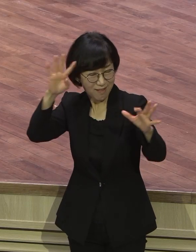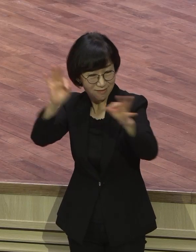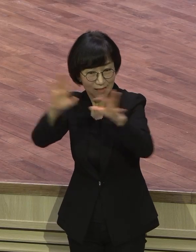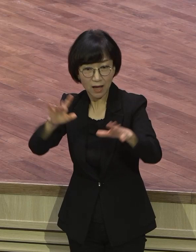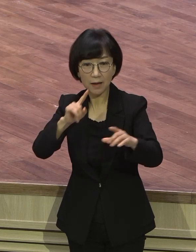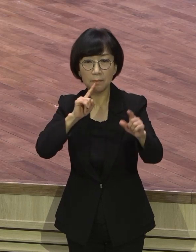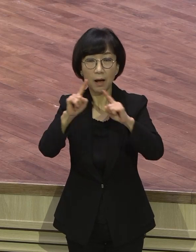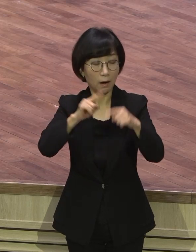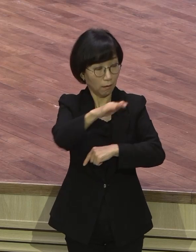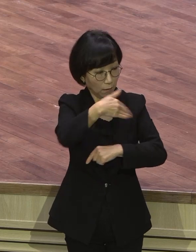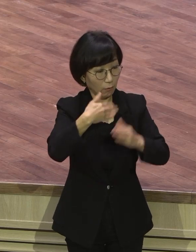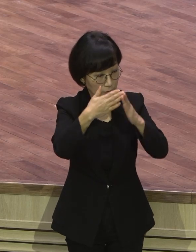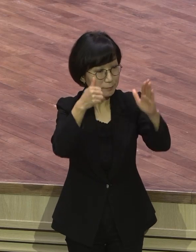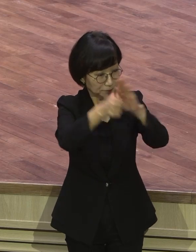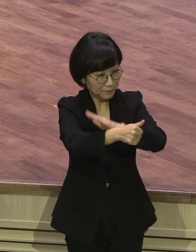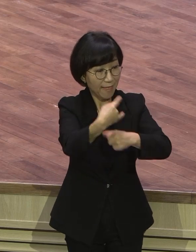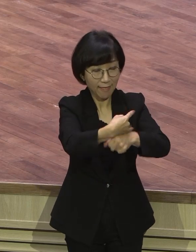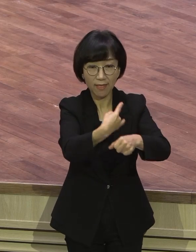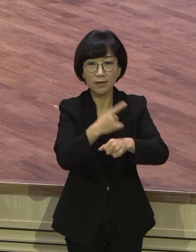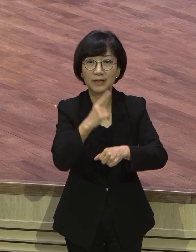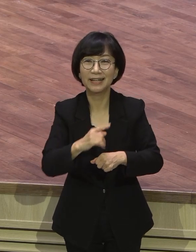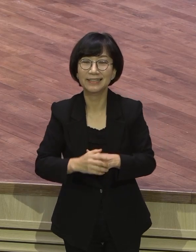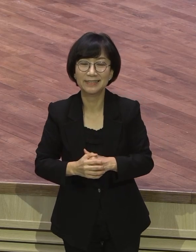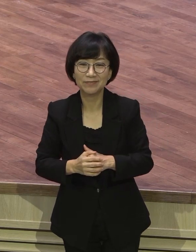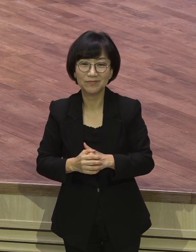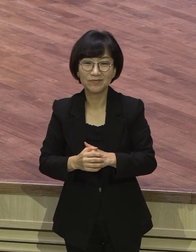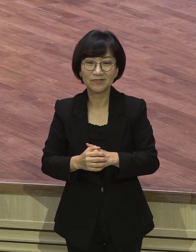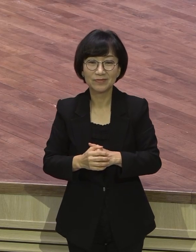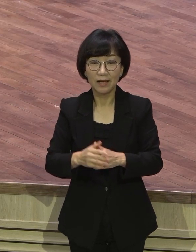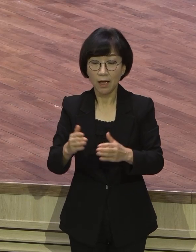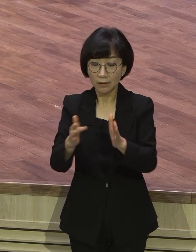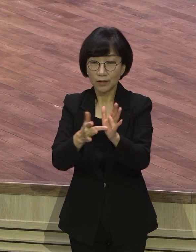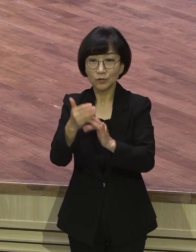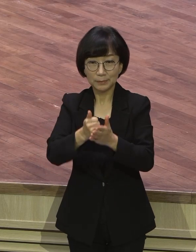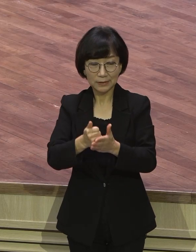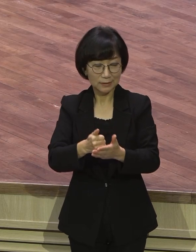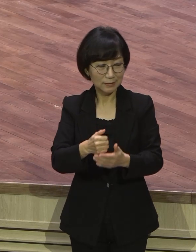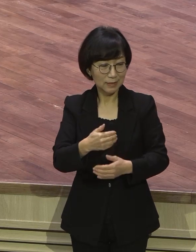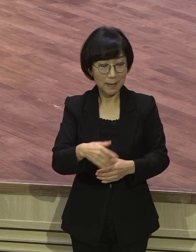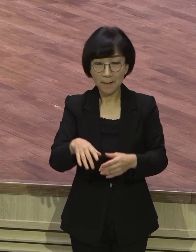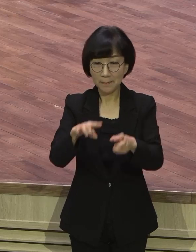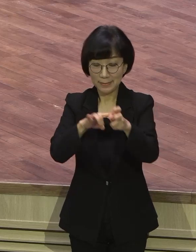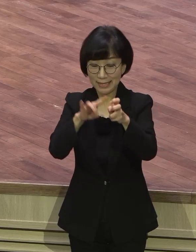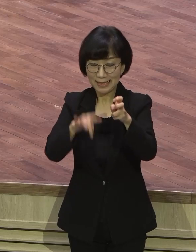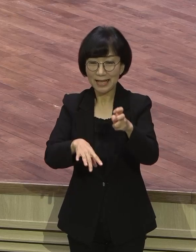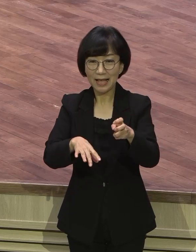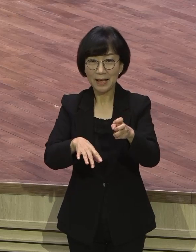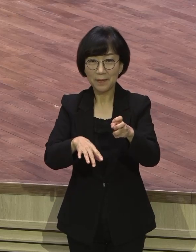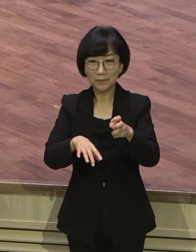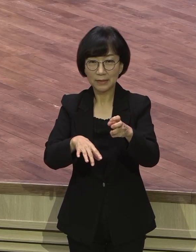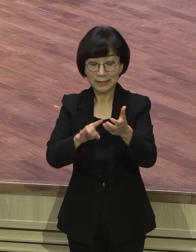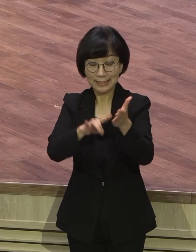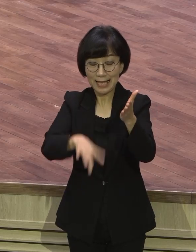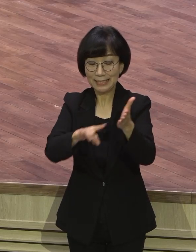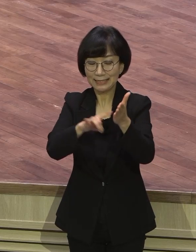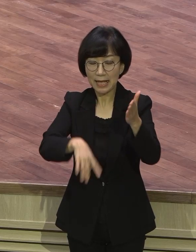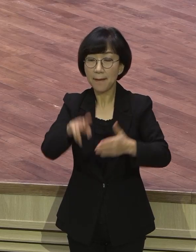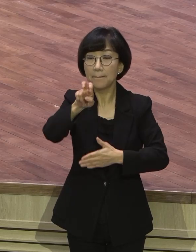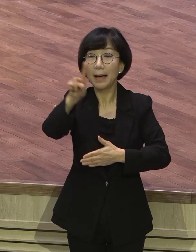세리 마태, 이 마태가 세리 마태를 제사로 삼아 버려요. 현장에 가름한 여인 돌로 칠날 때